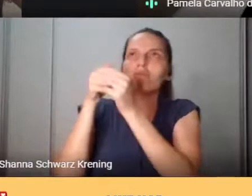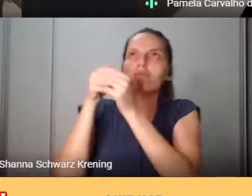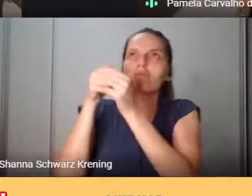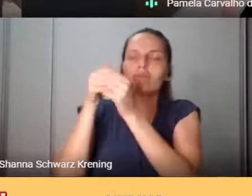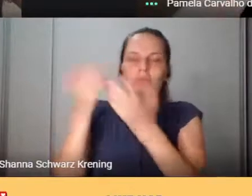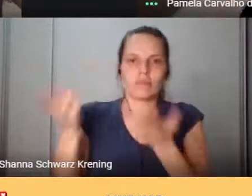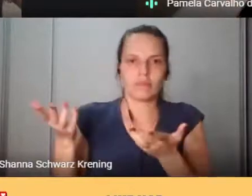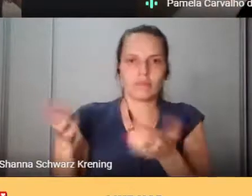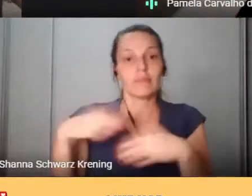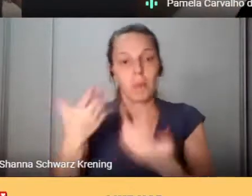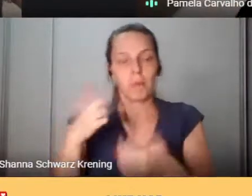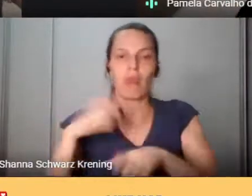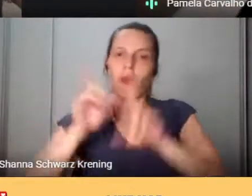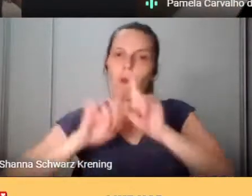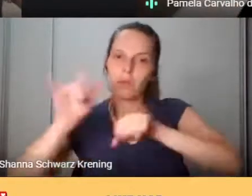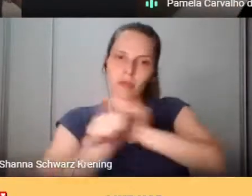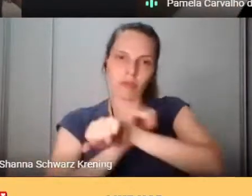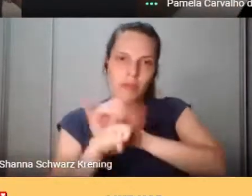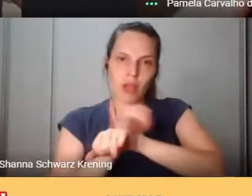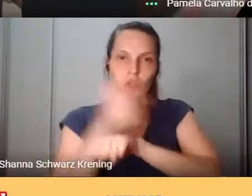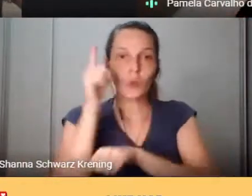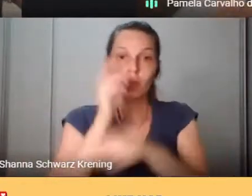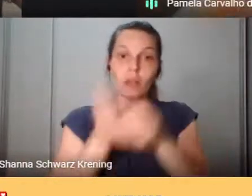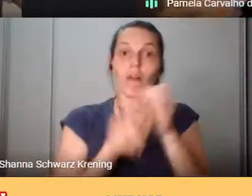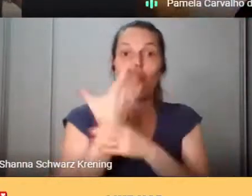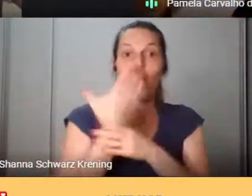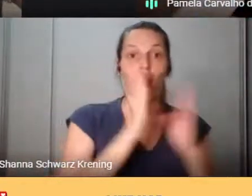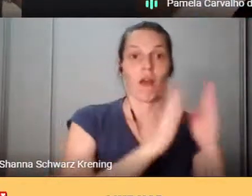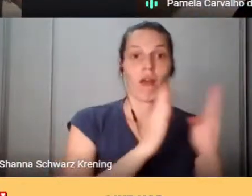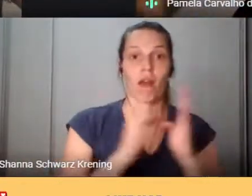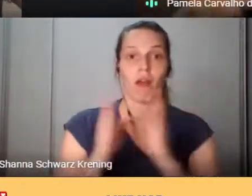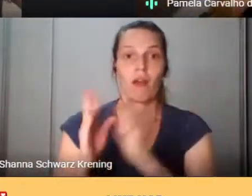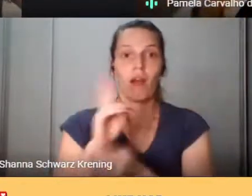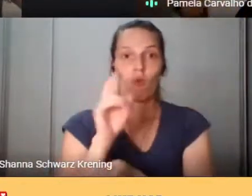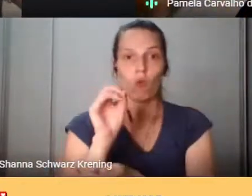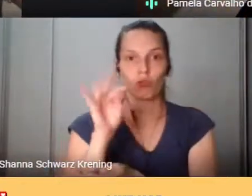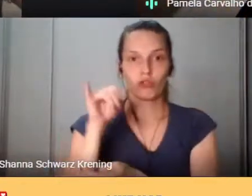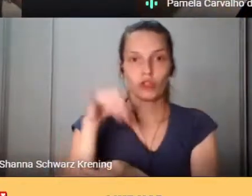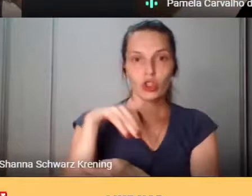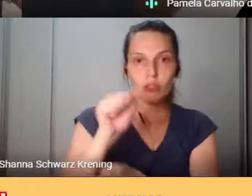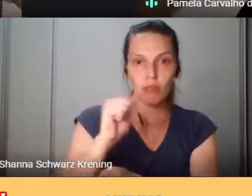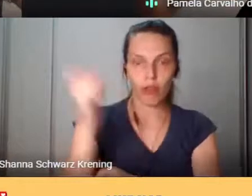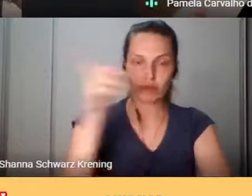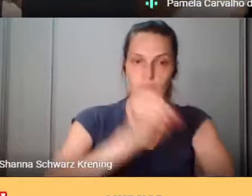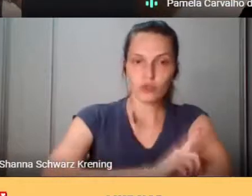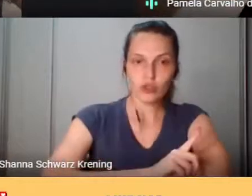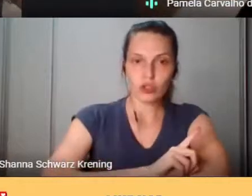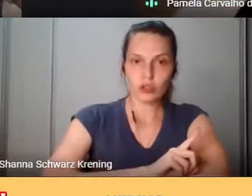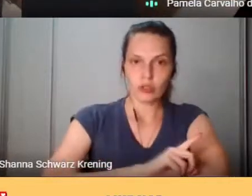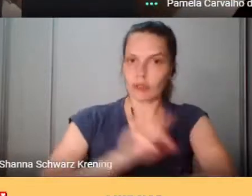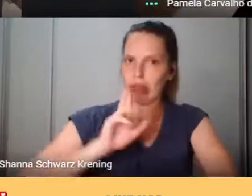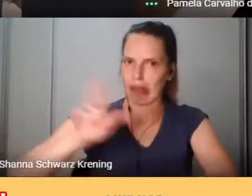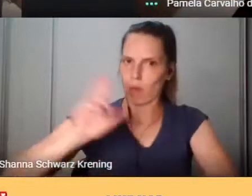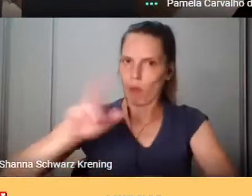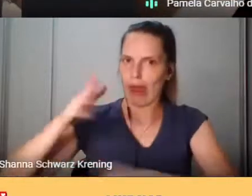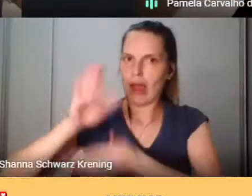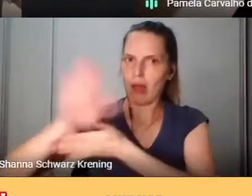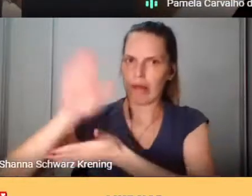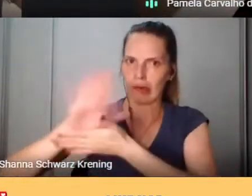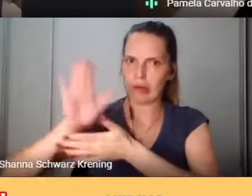uma rotina, né? Uma rotina que promova bem-estar. E, de novo, não no sentido de aumentar a produtividade, né?